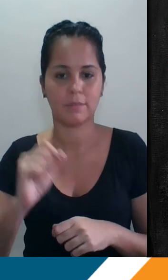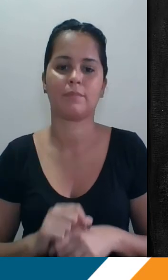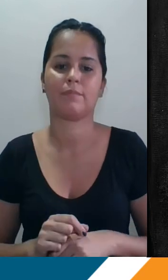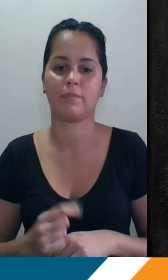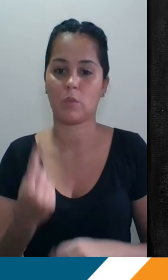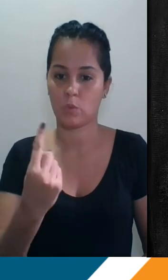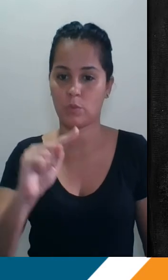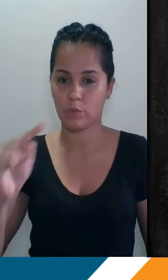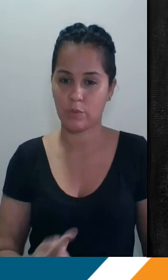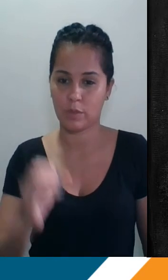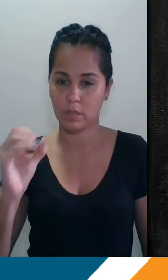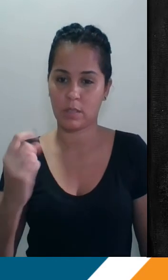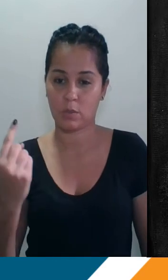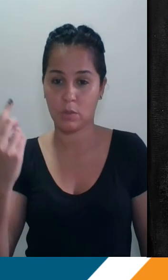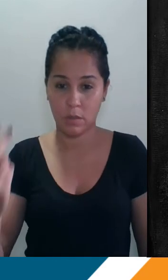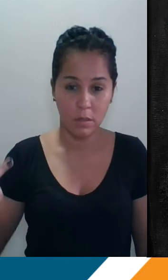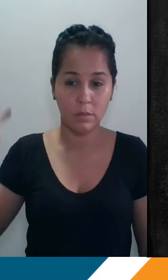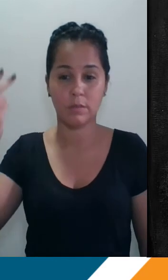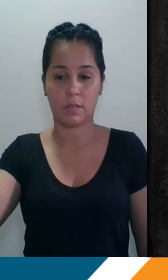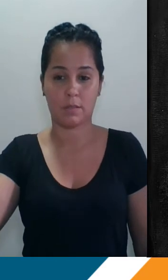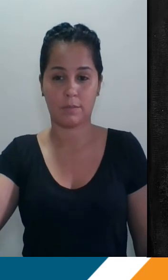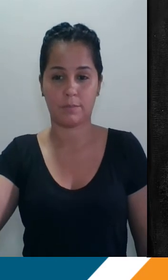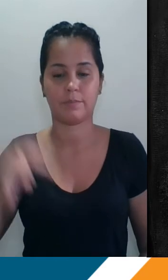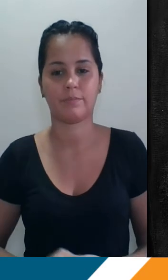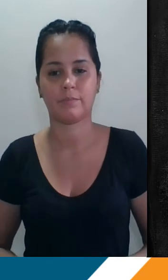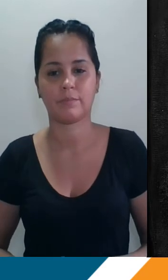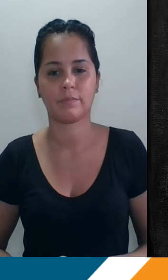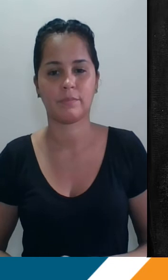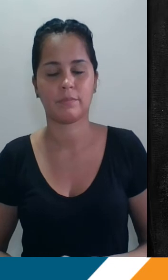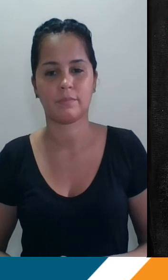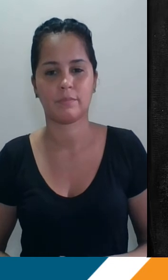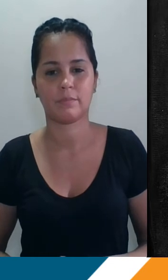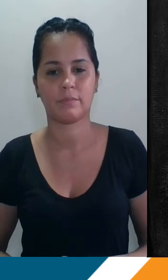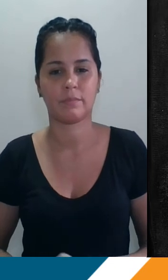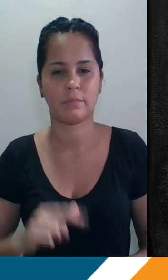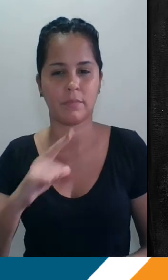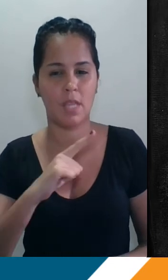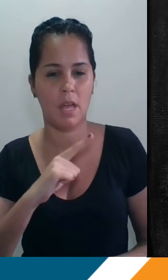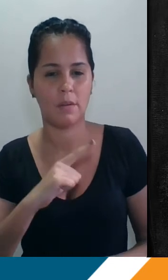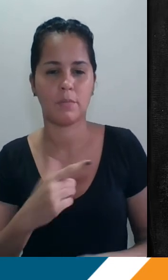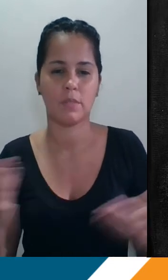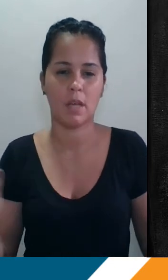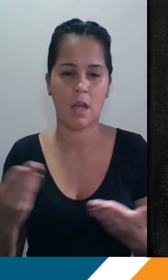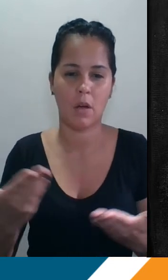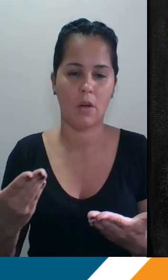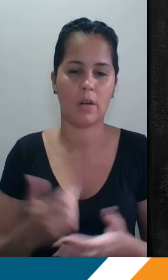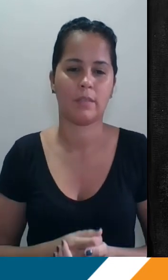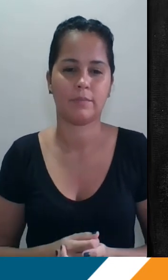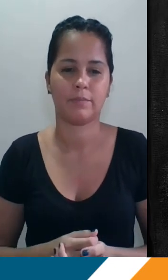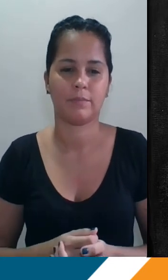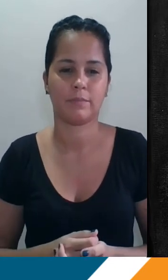esse 1,01. Então, elevando isso ao quadrado, eu vou ter que a equação que a gente tem é de